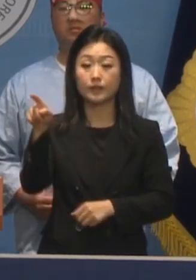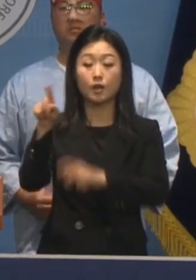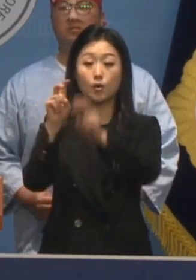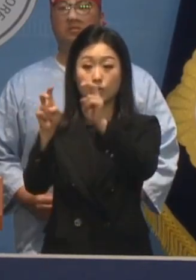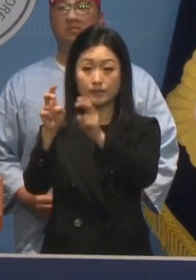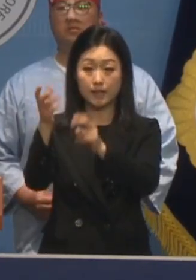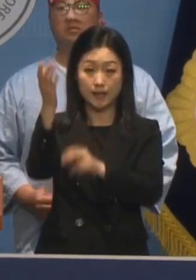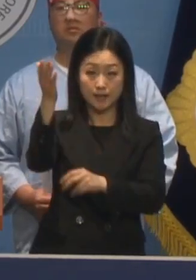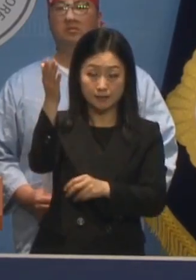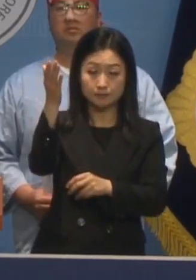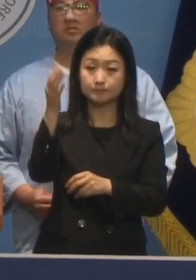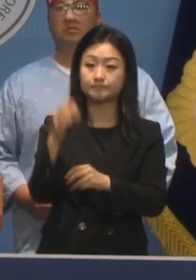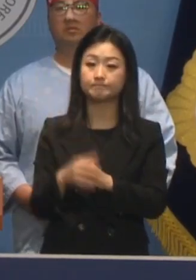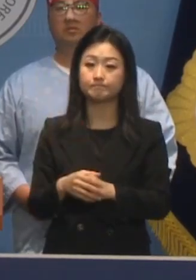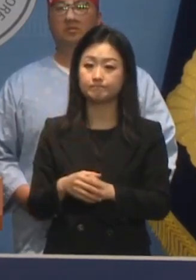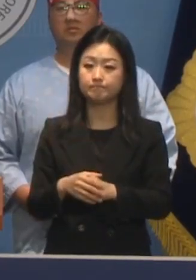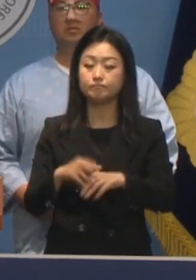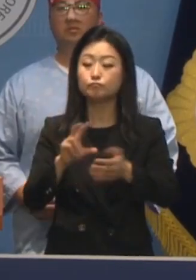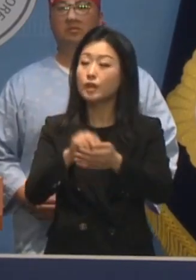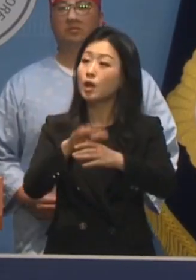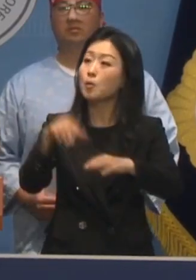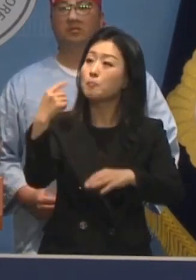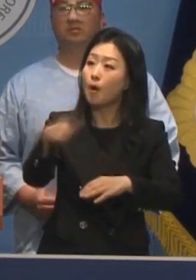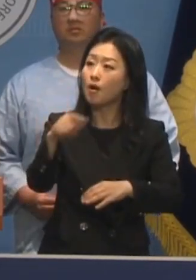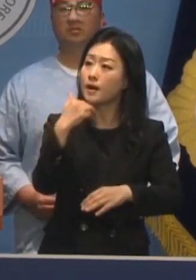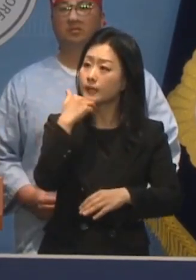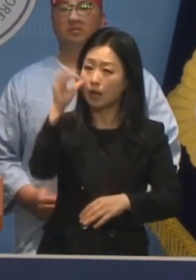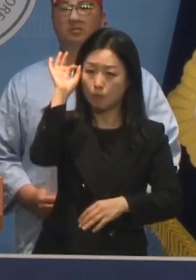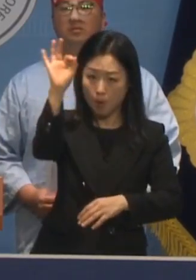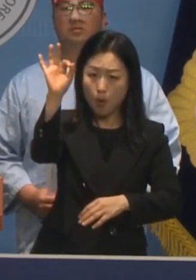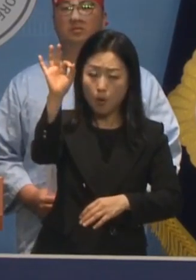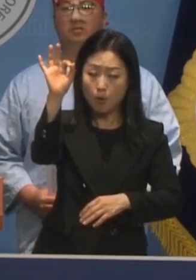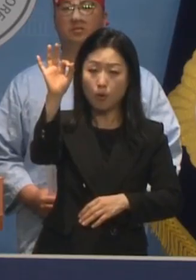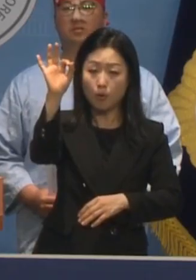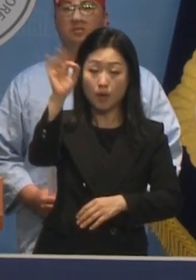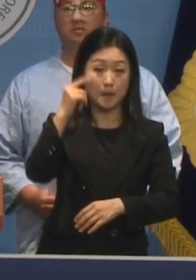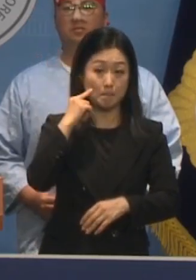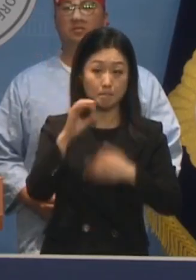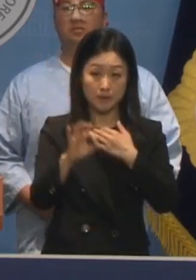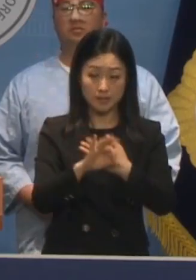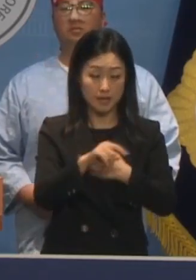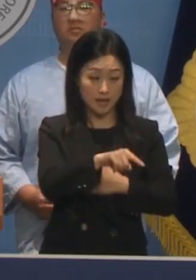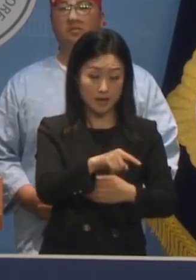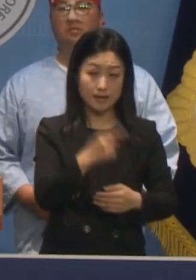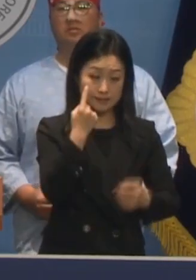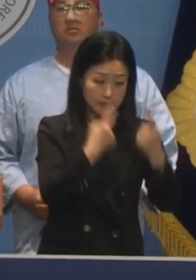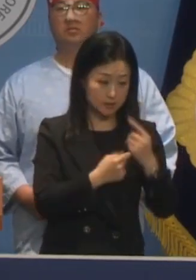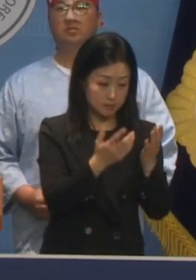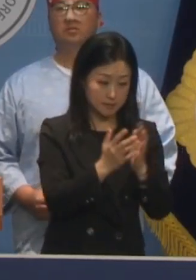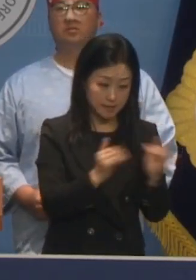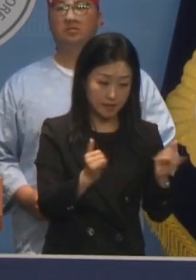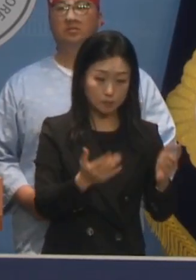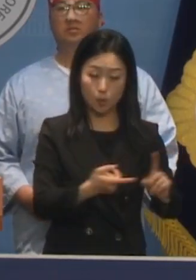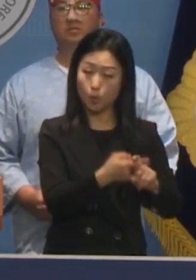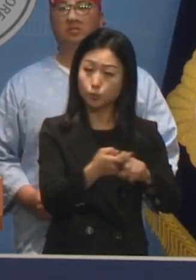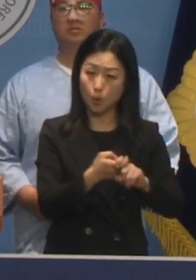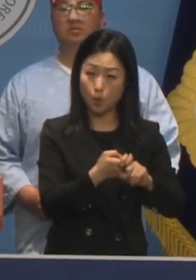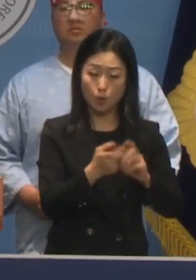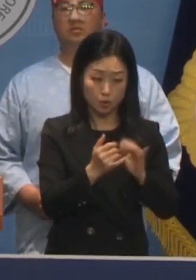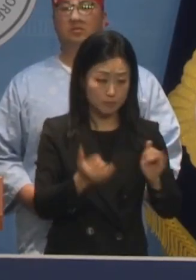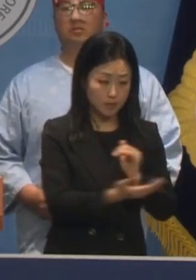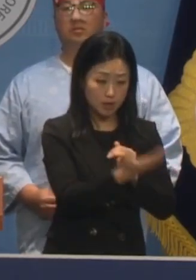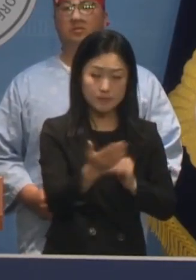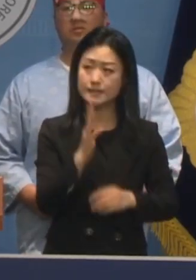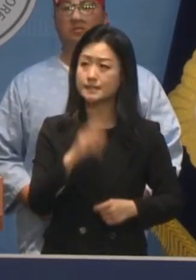이후 대책을 주시하고 있습니다. 이번 폭력 행위로 인해 상해를 입은 노동자를 비롯해 노조와